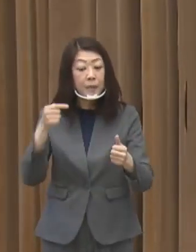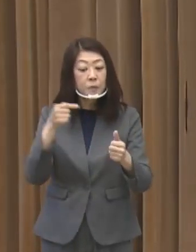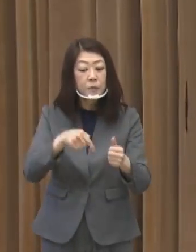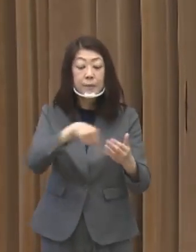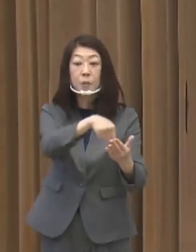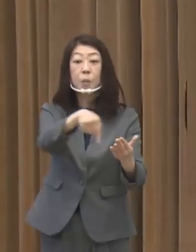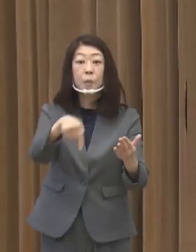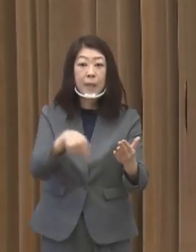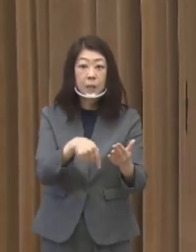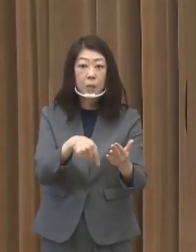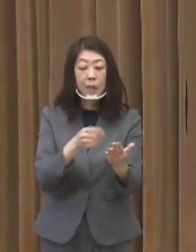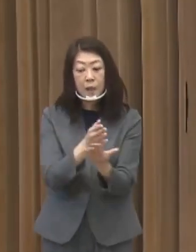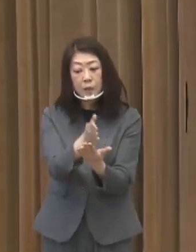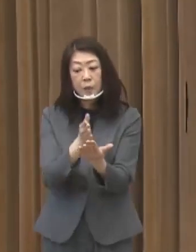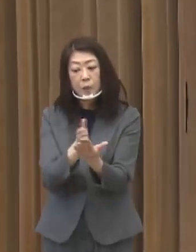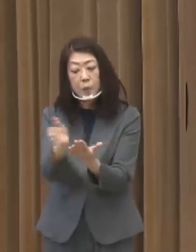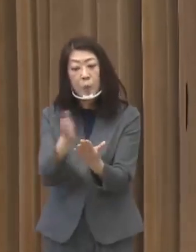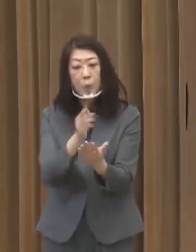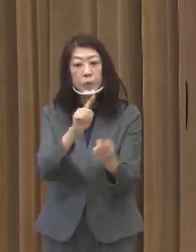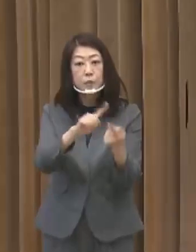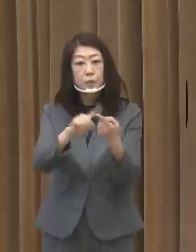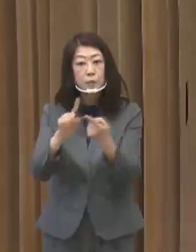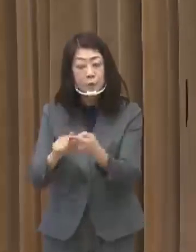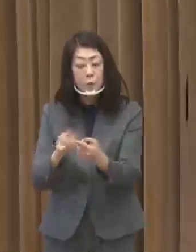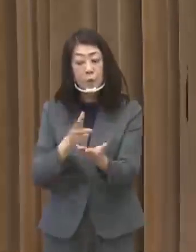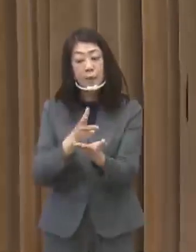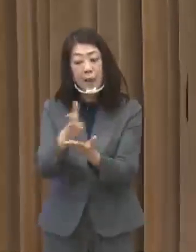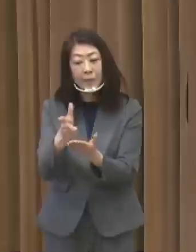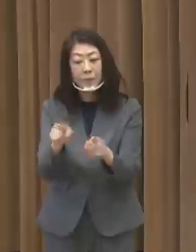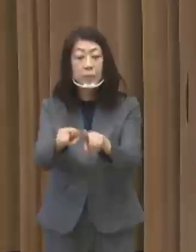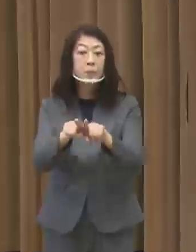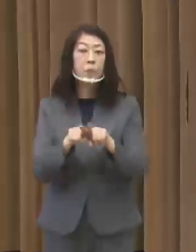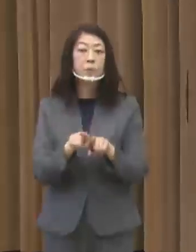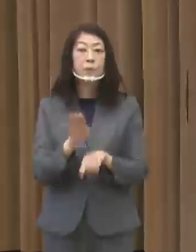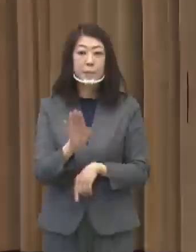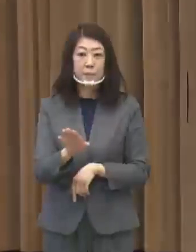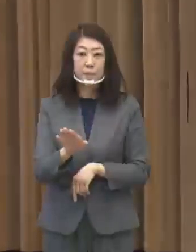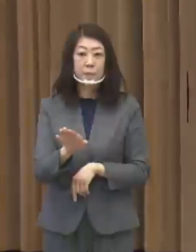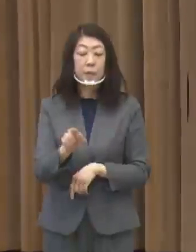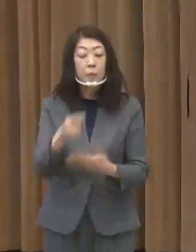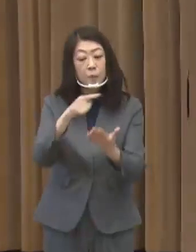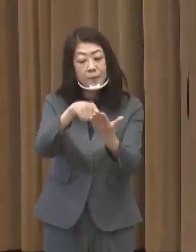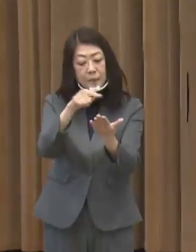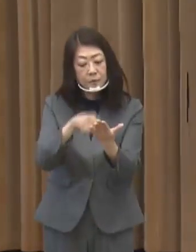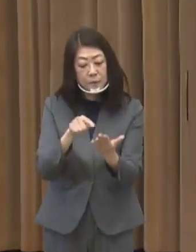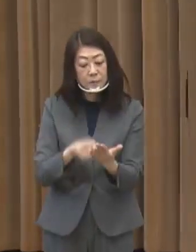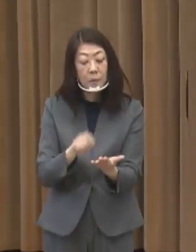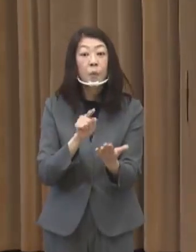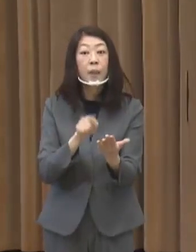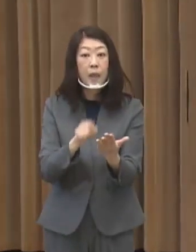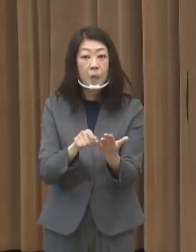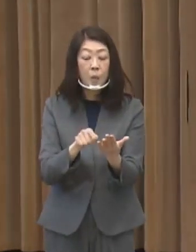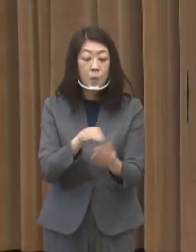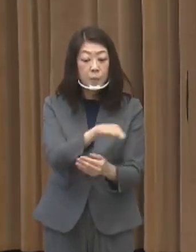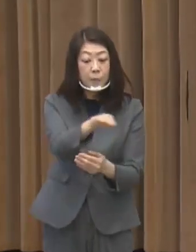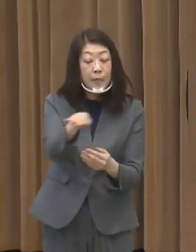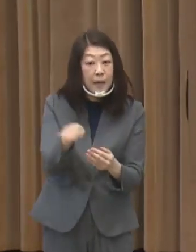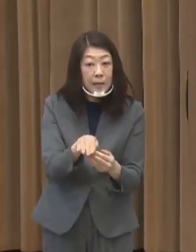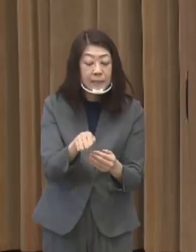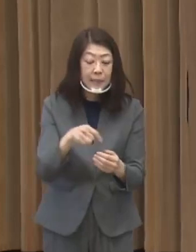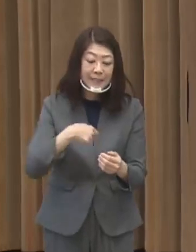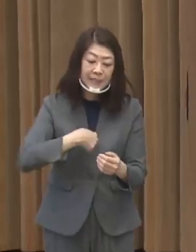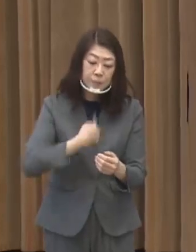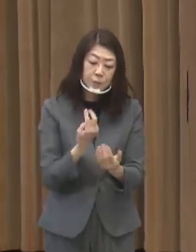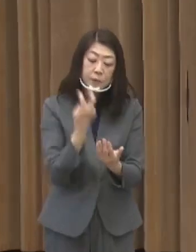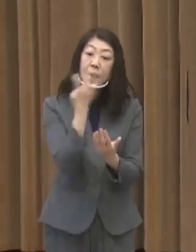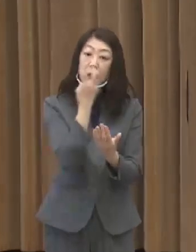や業種別ガイドラインなどに基づくものになっています。このチェック項目を事業者の方でまずご確認をいただいた上